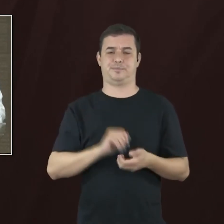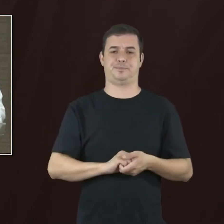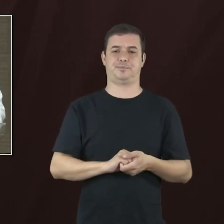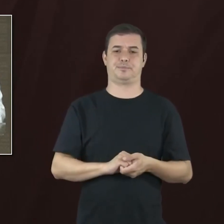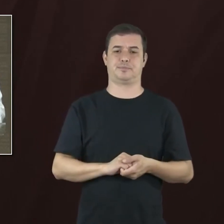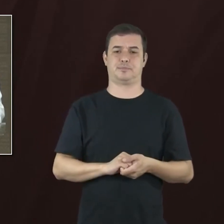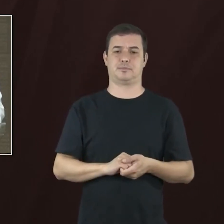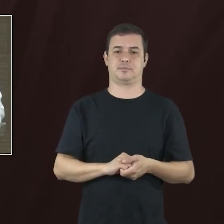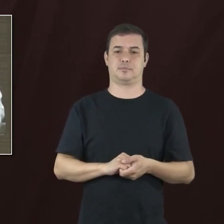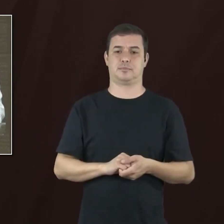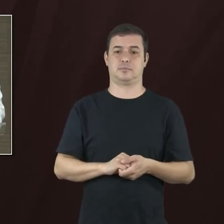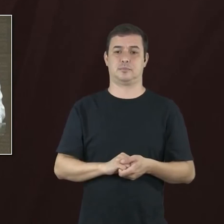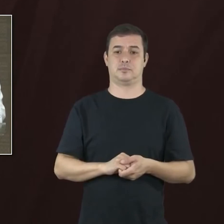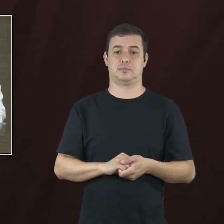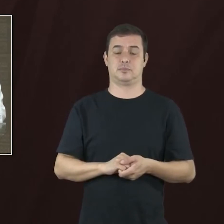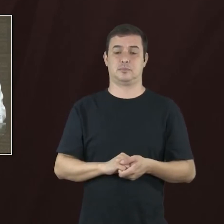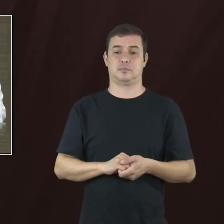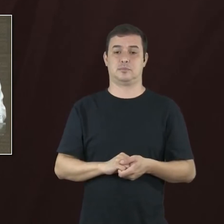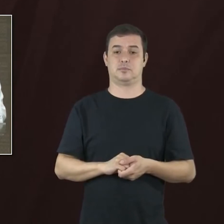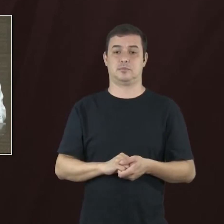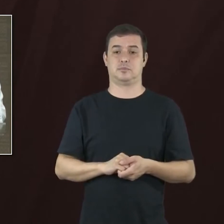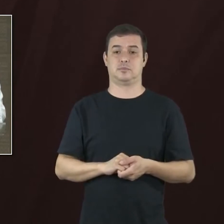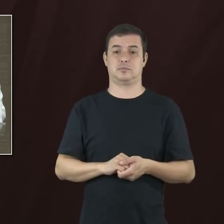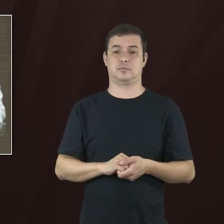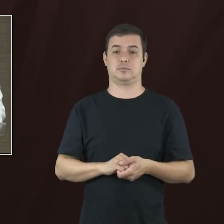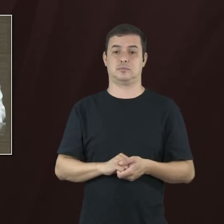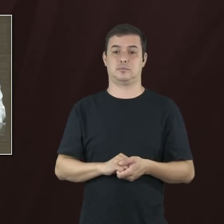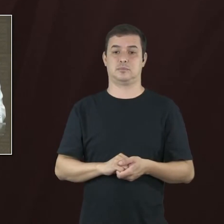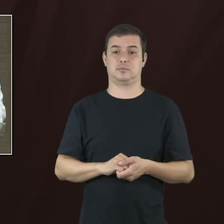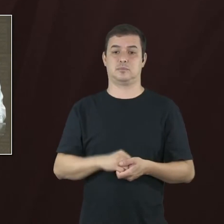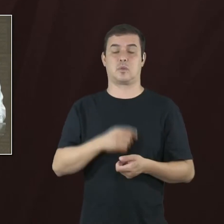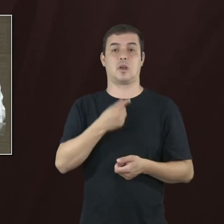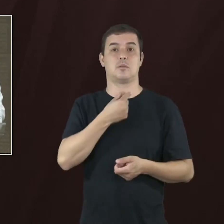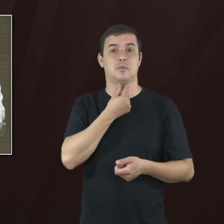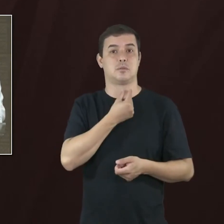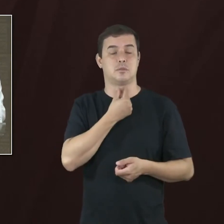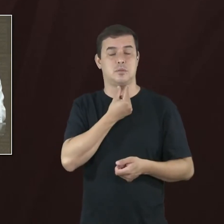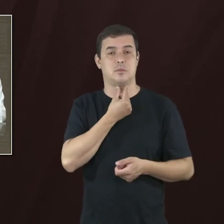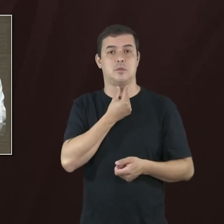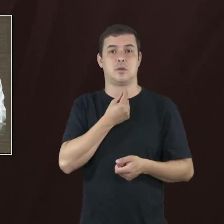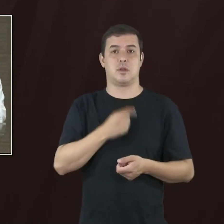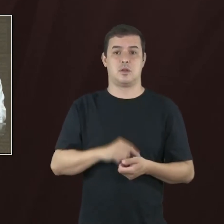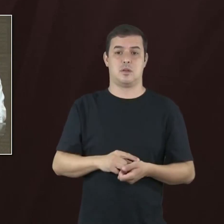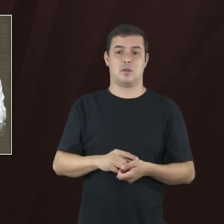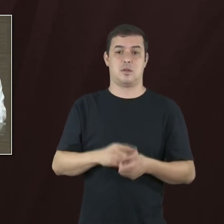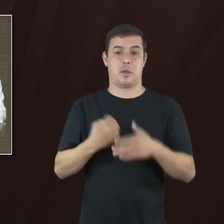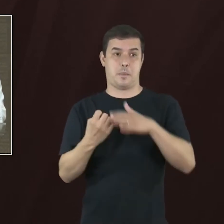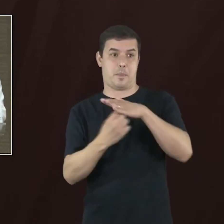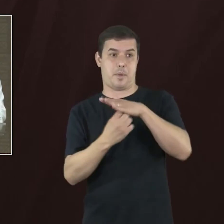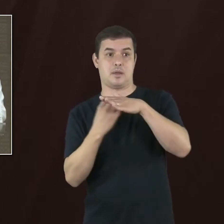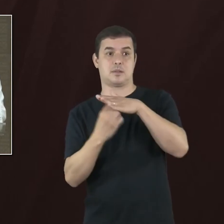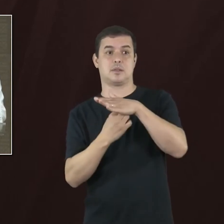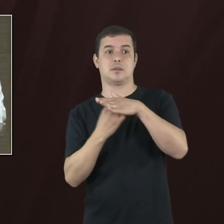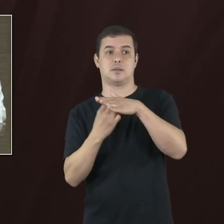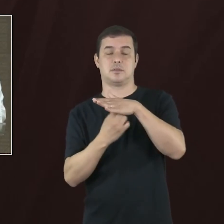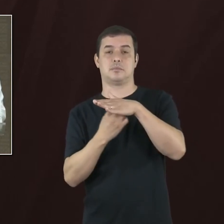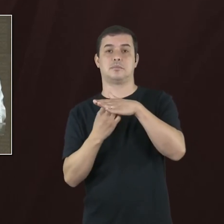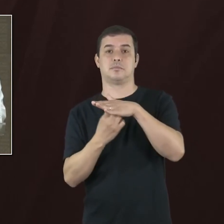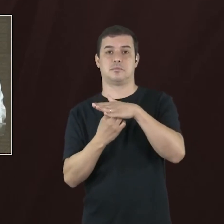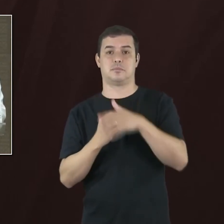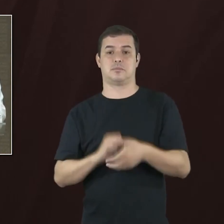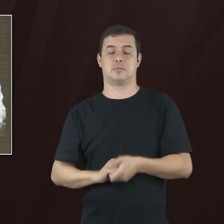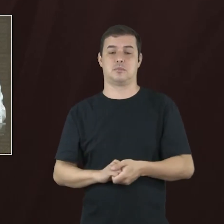era interessante que ele era dono de uma grande empresa, e